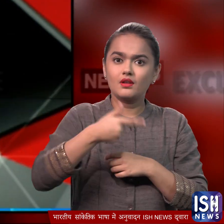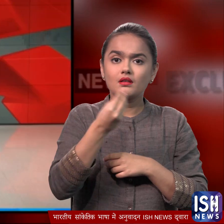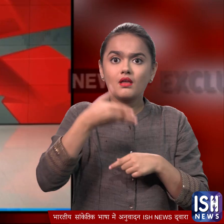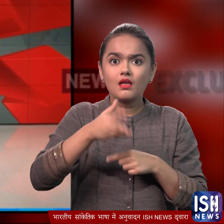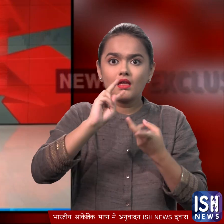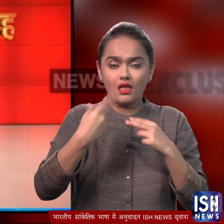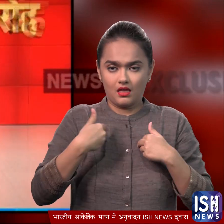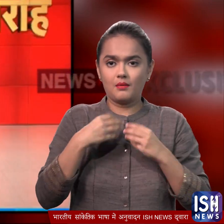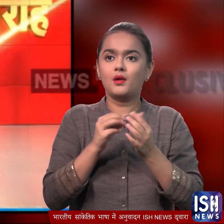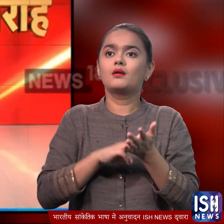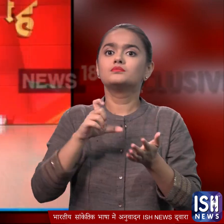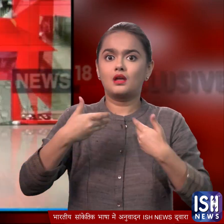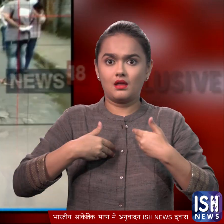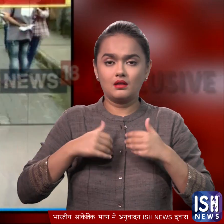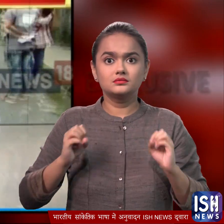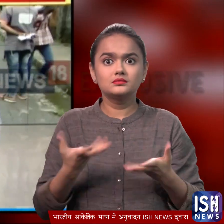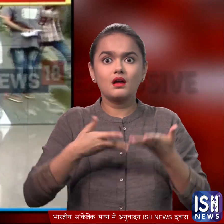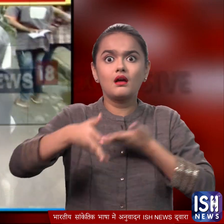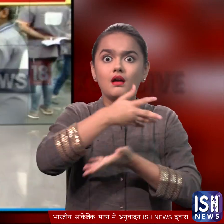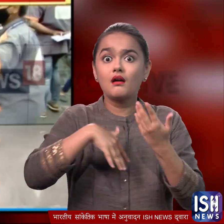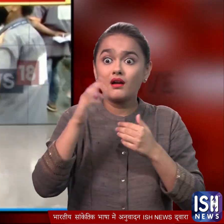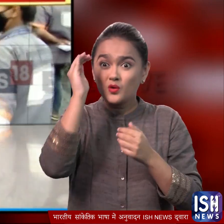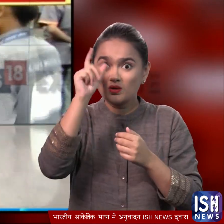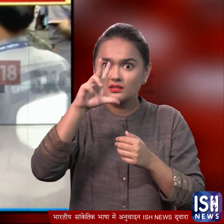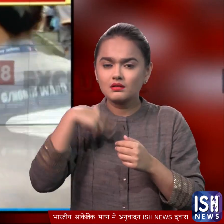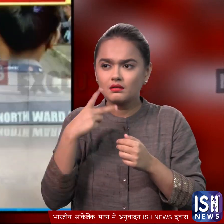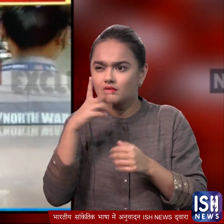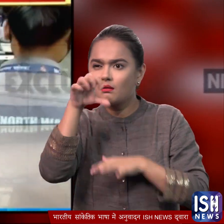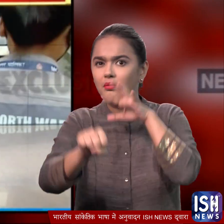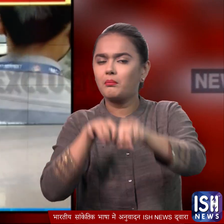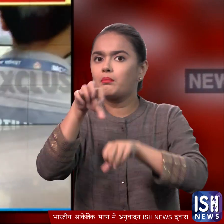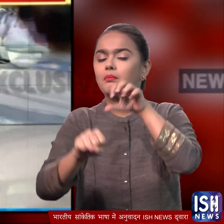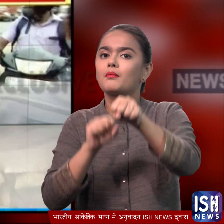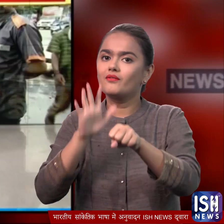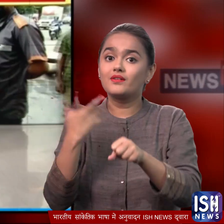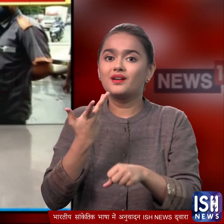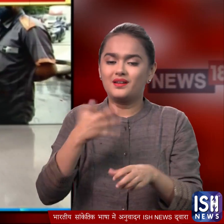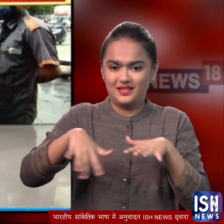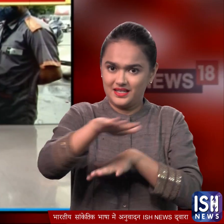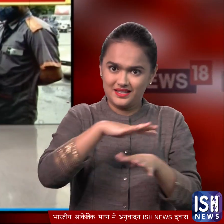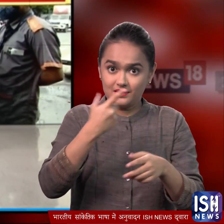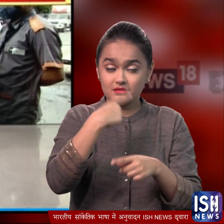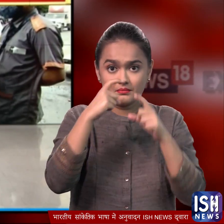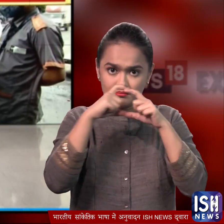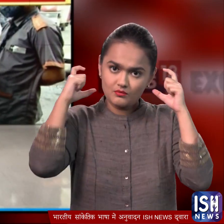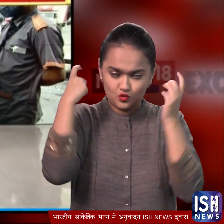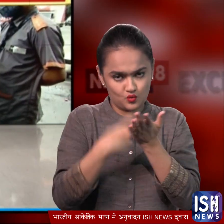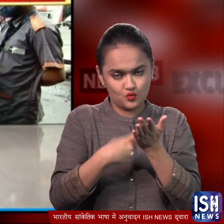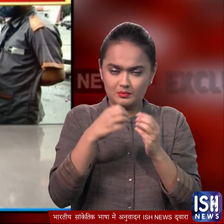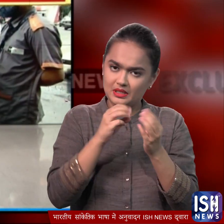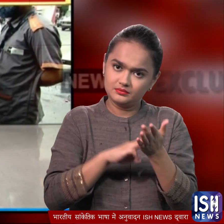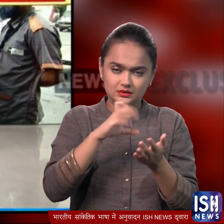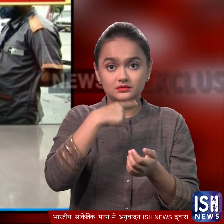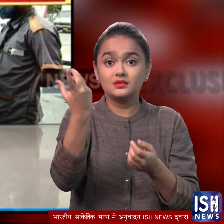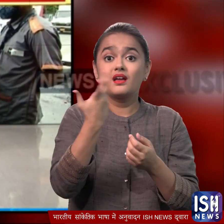पर ठगी करने वाले फर्जी मार्शल गिरोह का न्यूज 18 की टीम ने भंडाफोड़ कर दिया। शहर के नगर निगम बीएमसी ने मास्क पहनने के